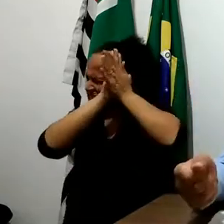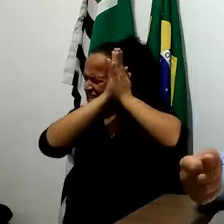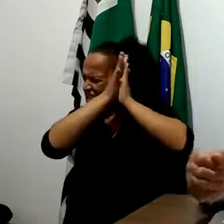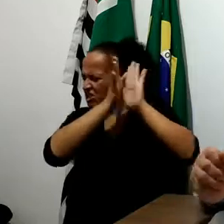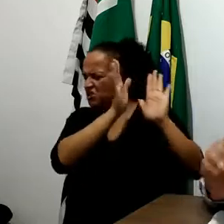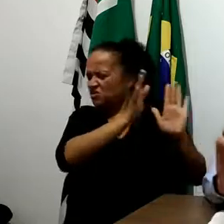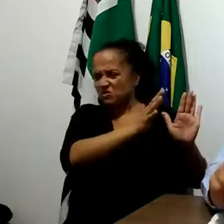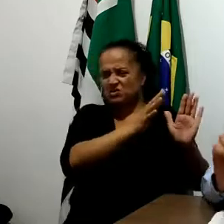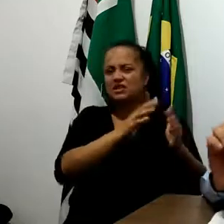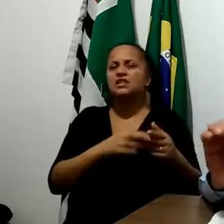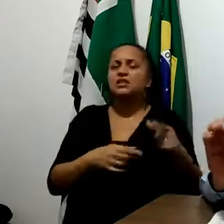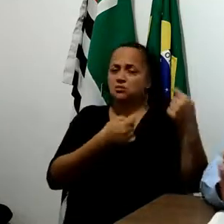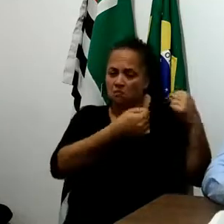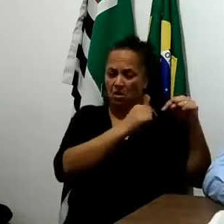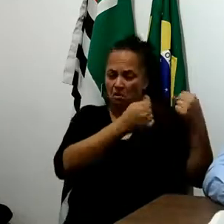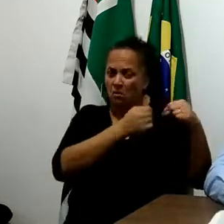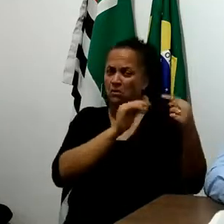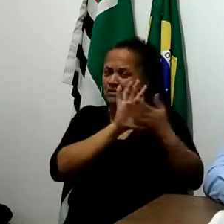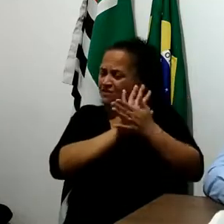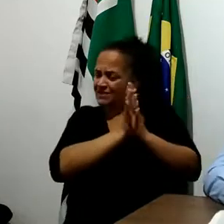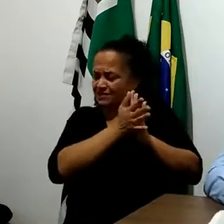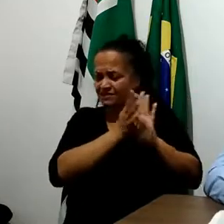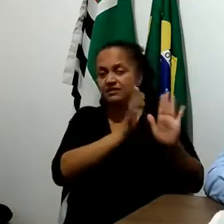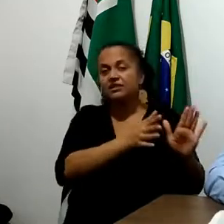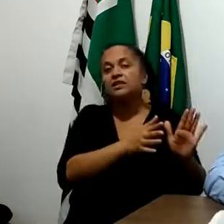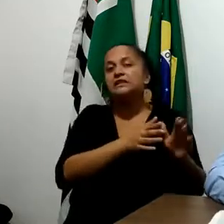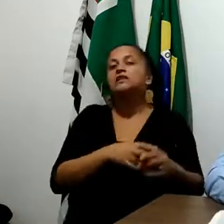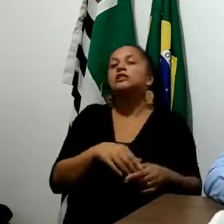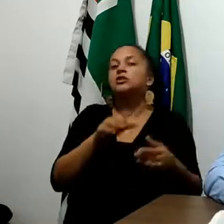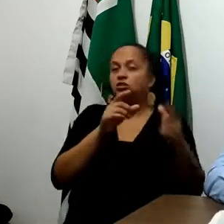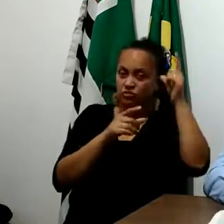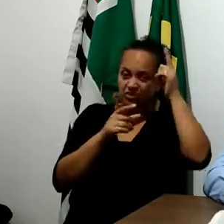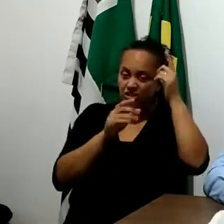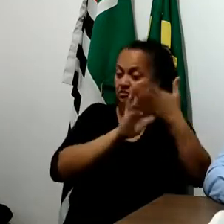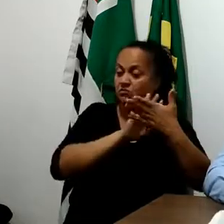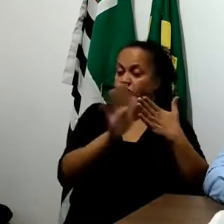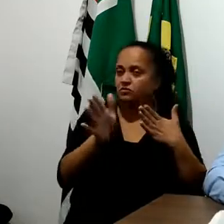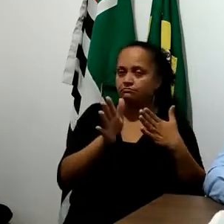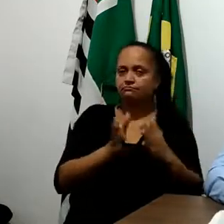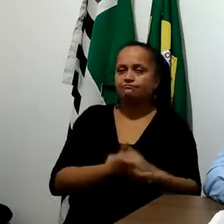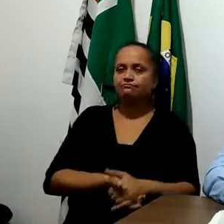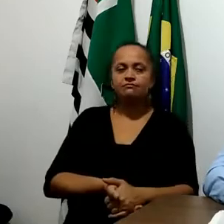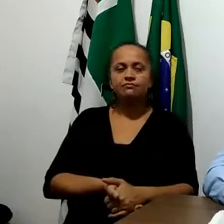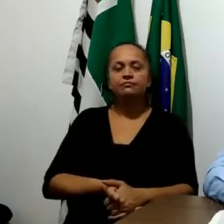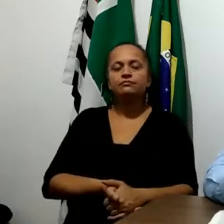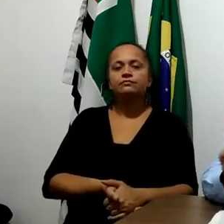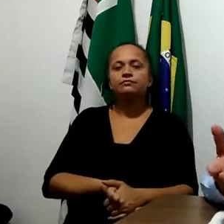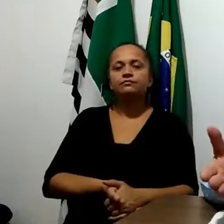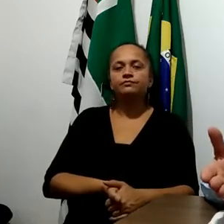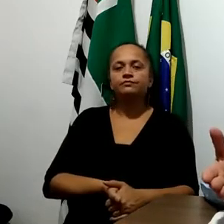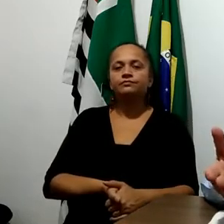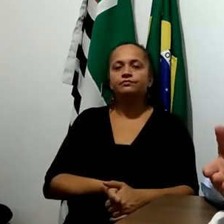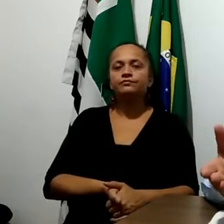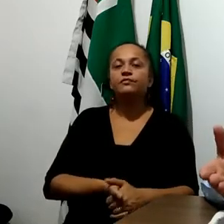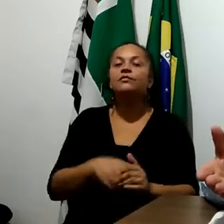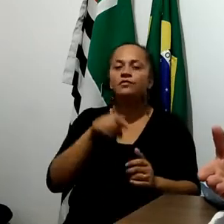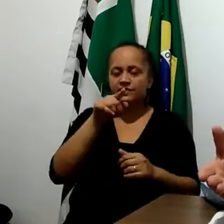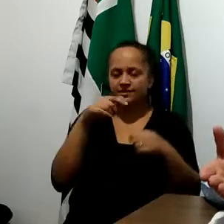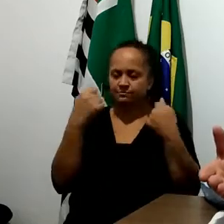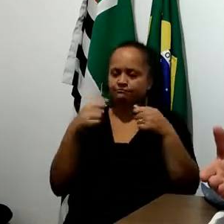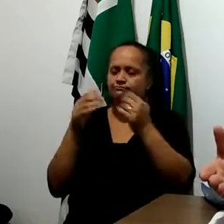desejos, e ele fugirá de vós. Amém, queridos? O versículo 8 diz: achegai-vos a Deus, e ele